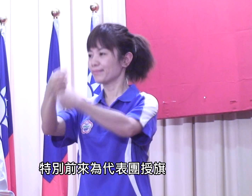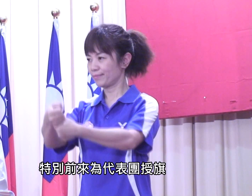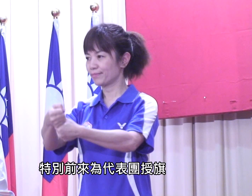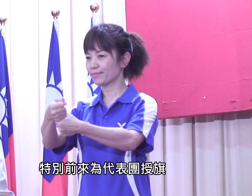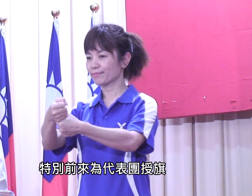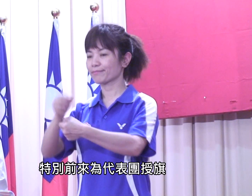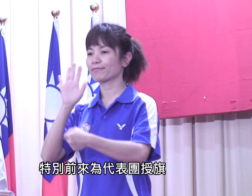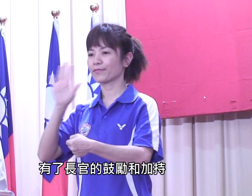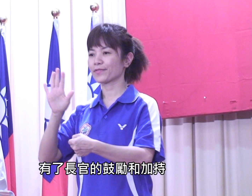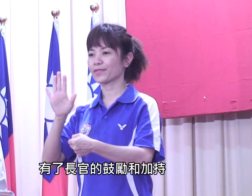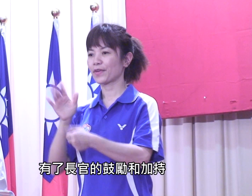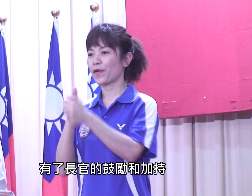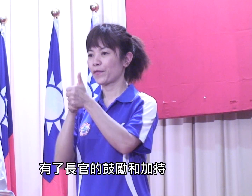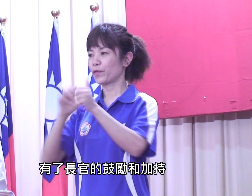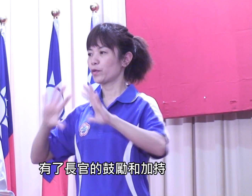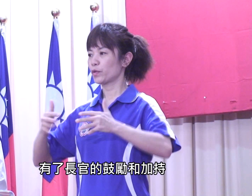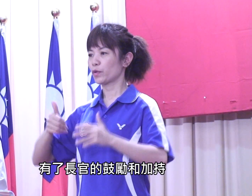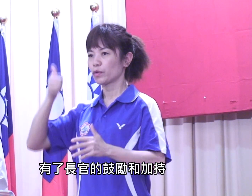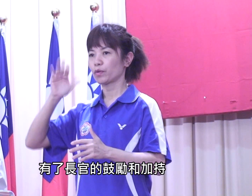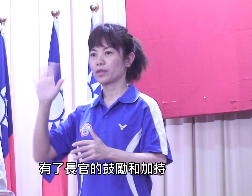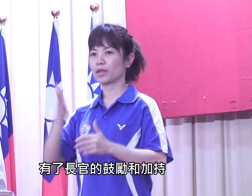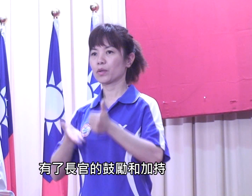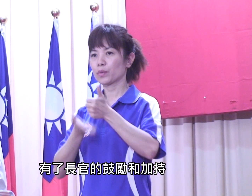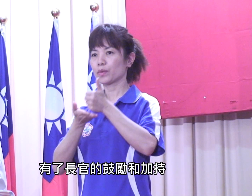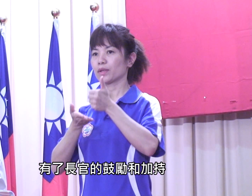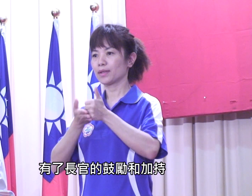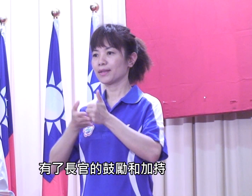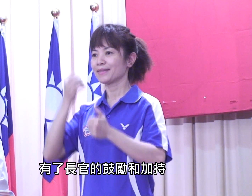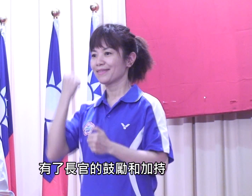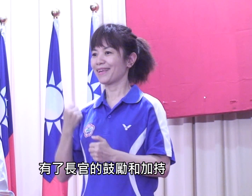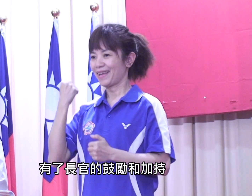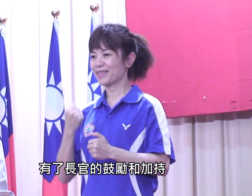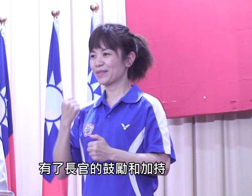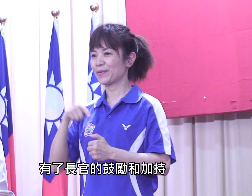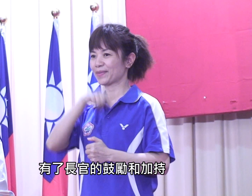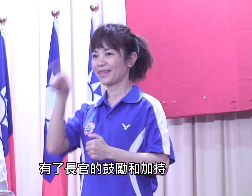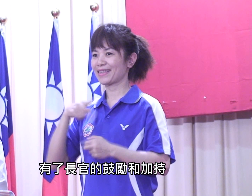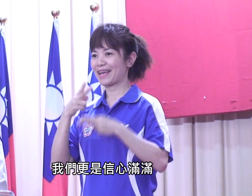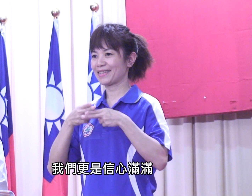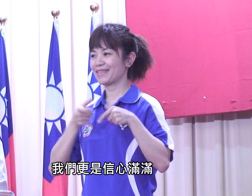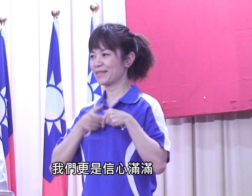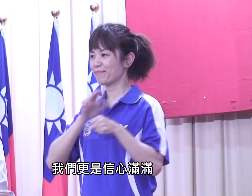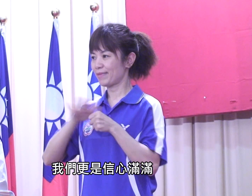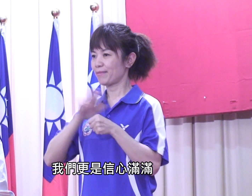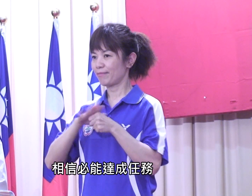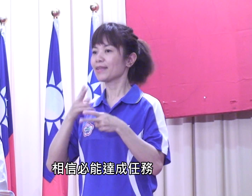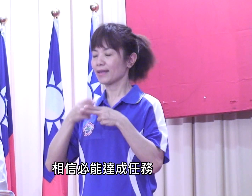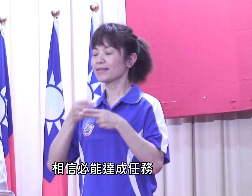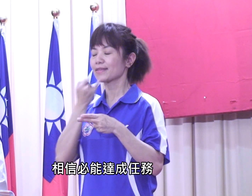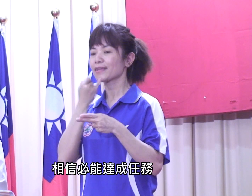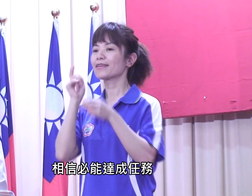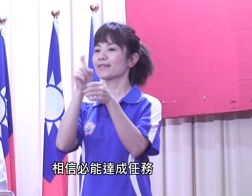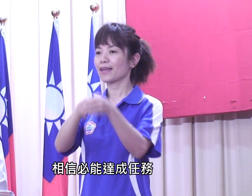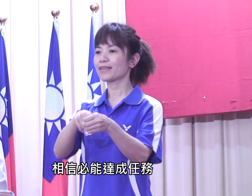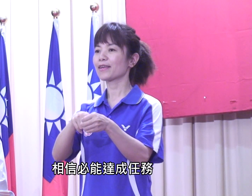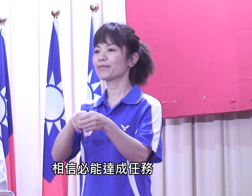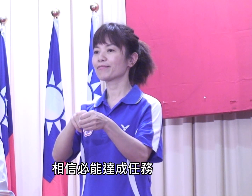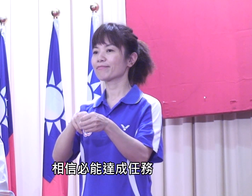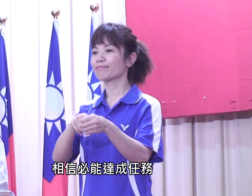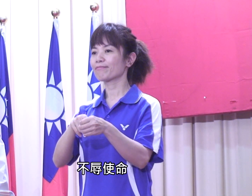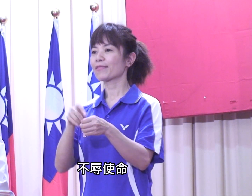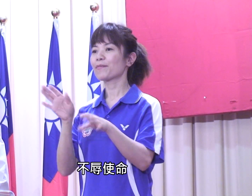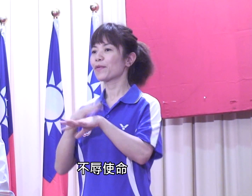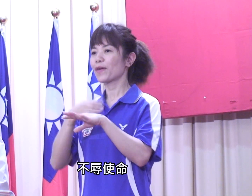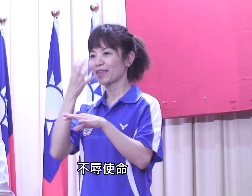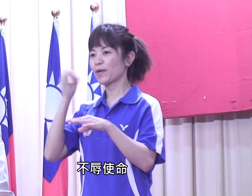有了副总统的鼓励和加持，我们更是信心满满，相信必能达成任务，不辱使命。祝